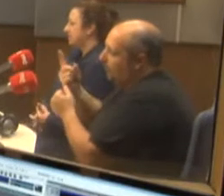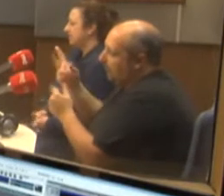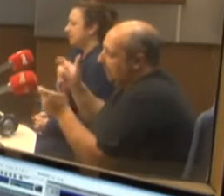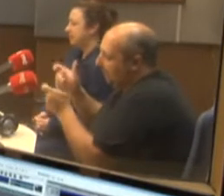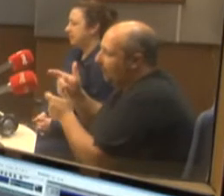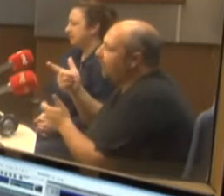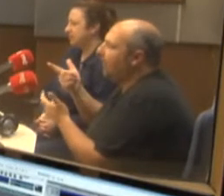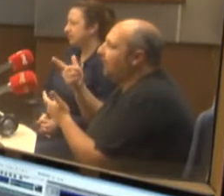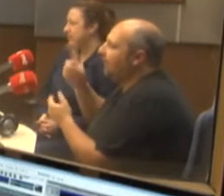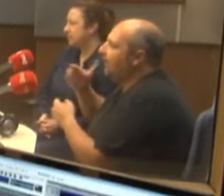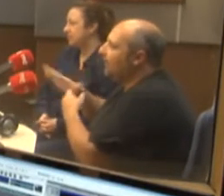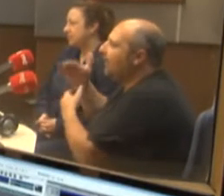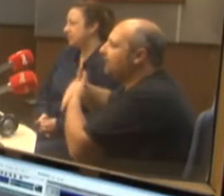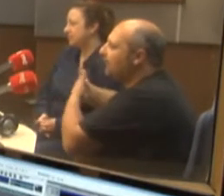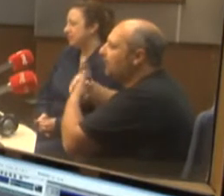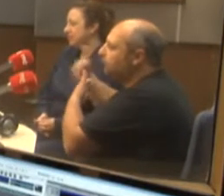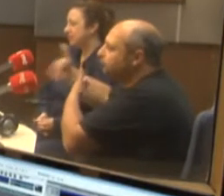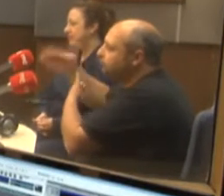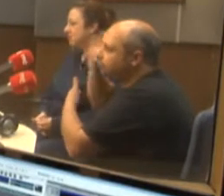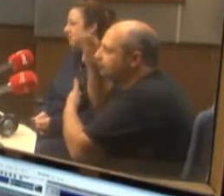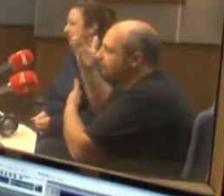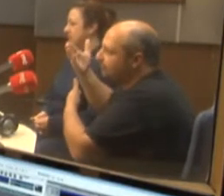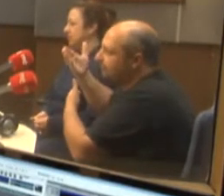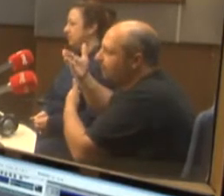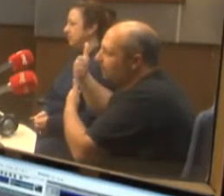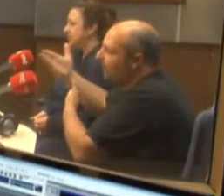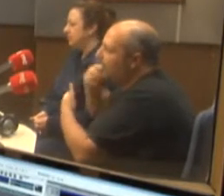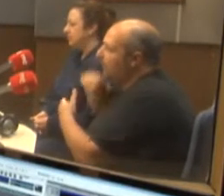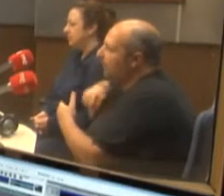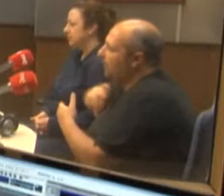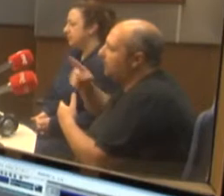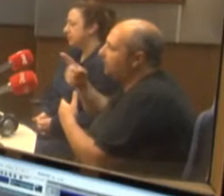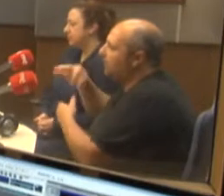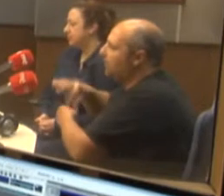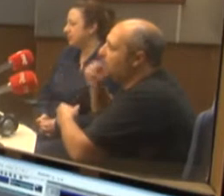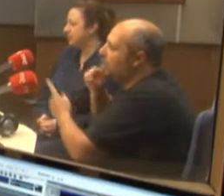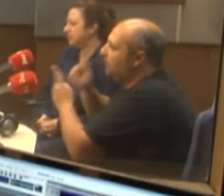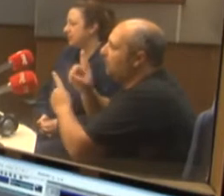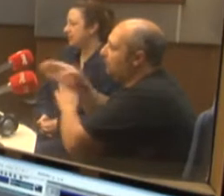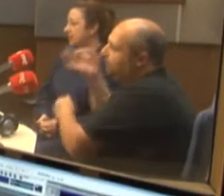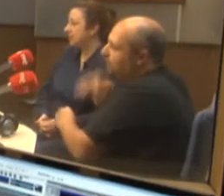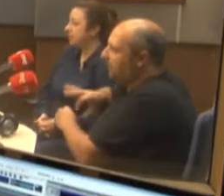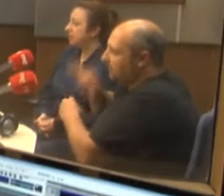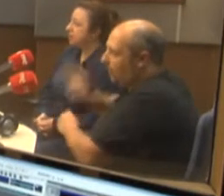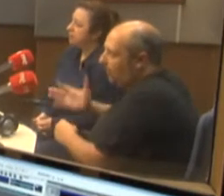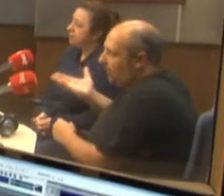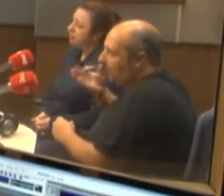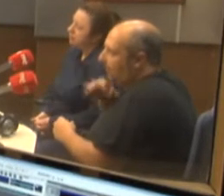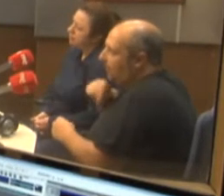en cierta medida, limitará en ocasiones o llevará a algún paciente sordo a no ir incluso, si no es una dolencia grave. No sé